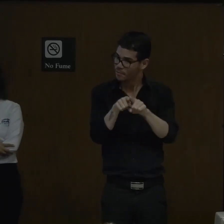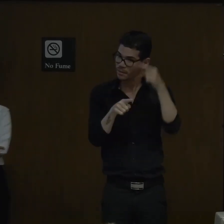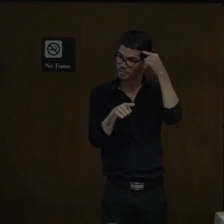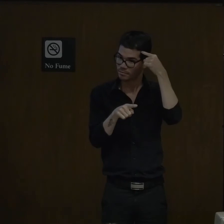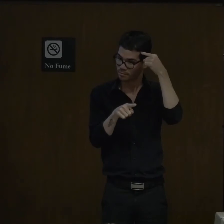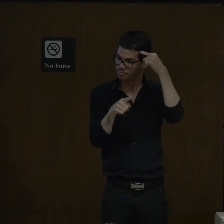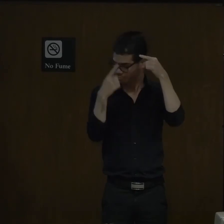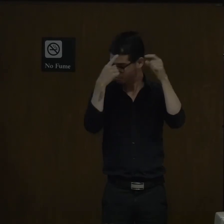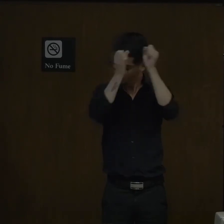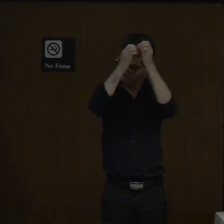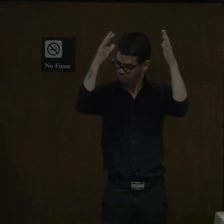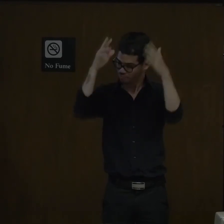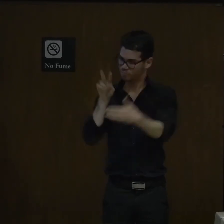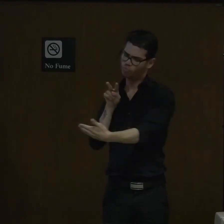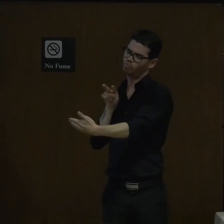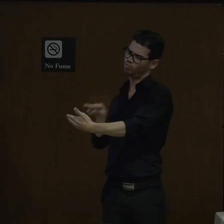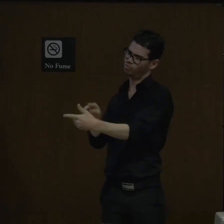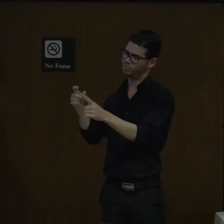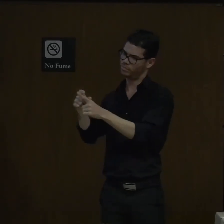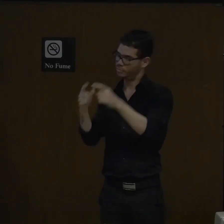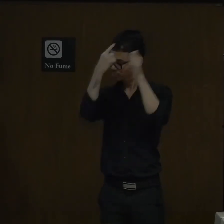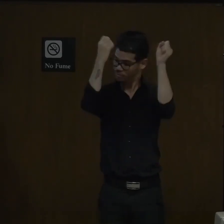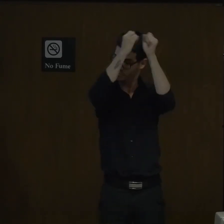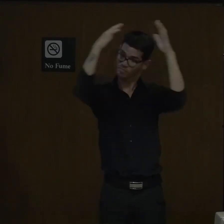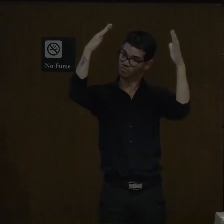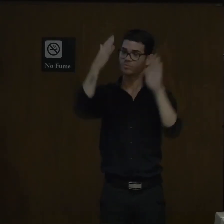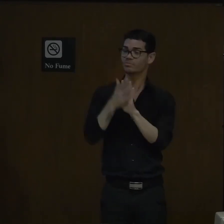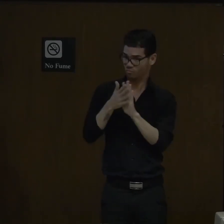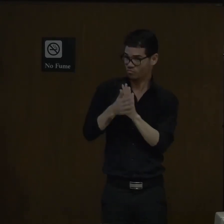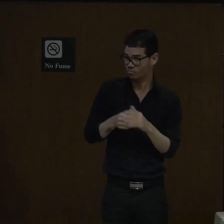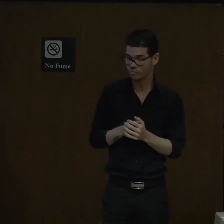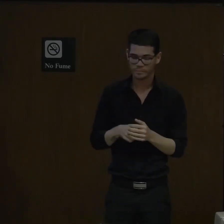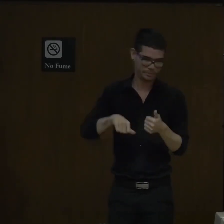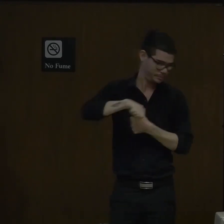esto afecta cómo reconocen las palabras.